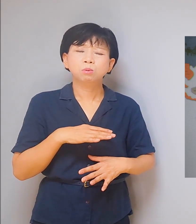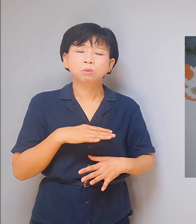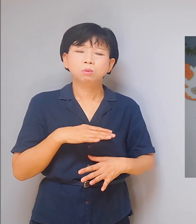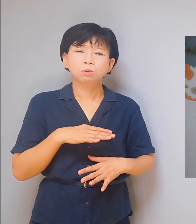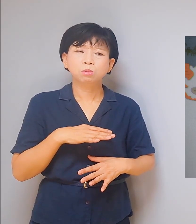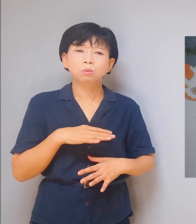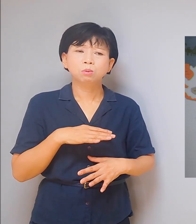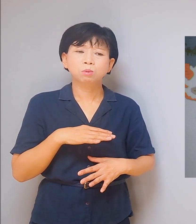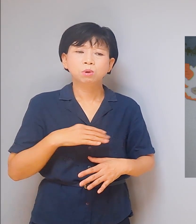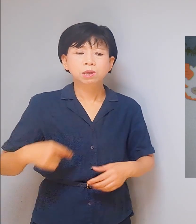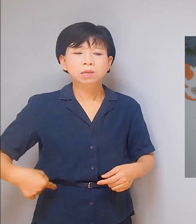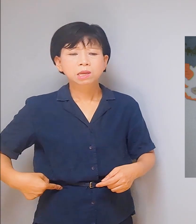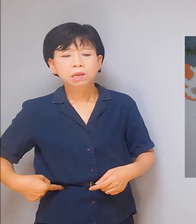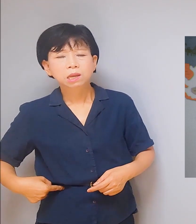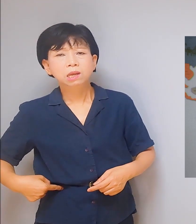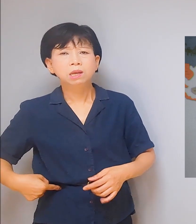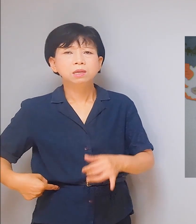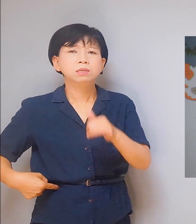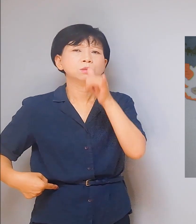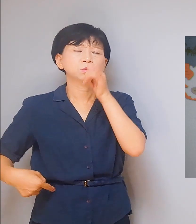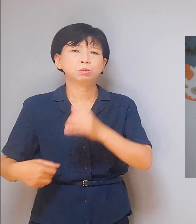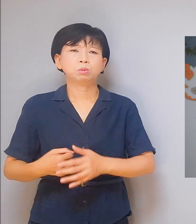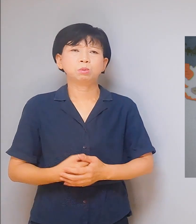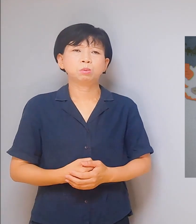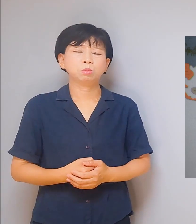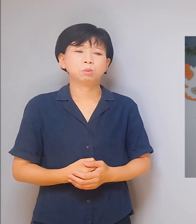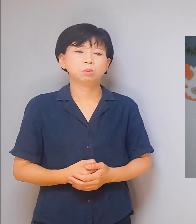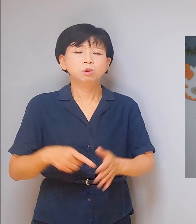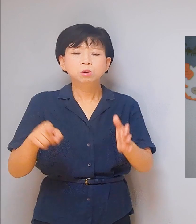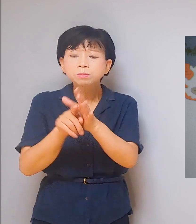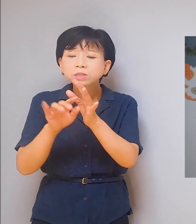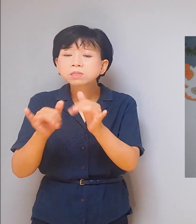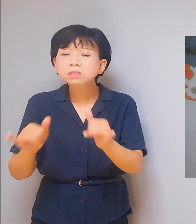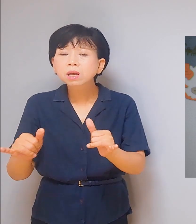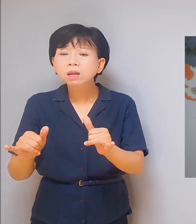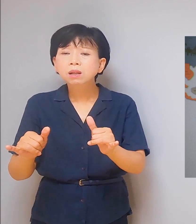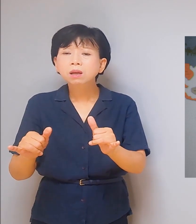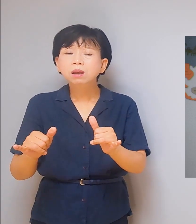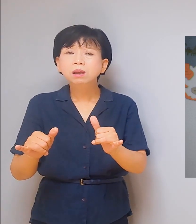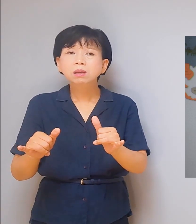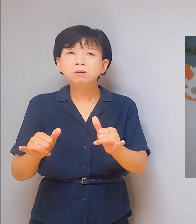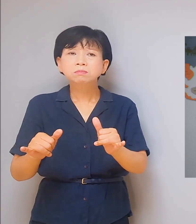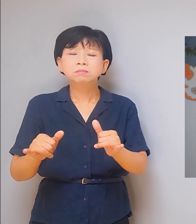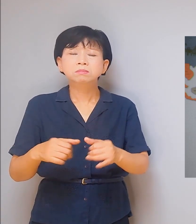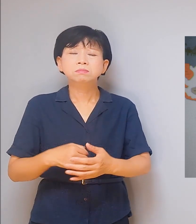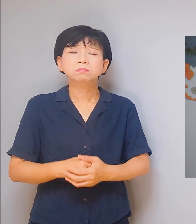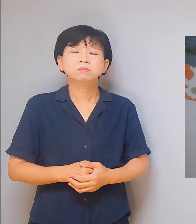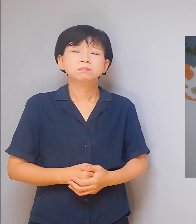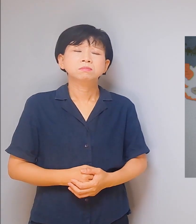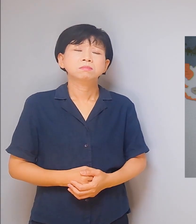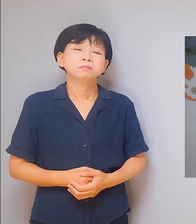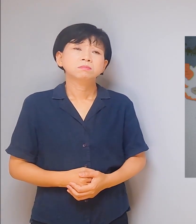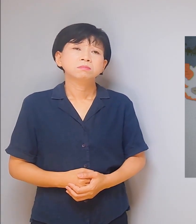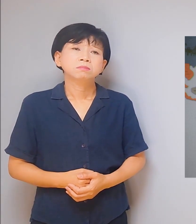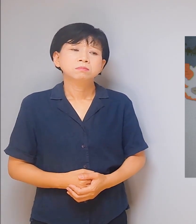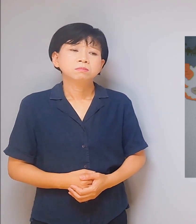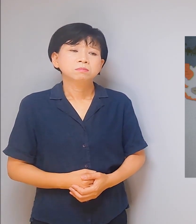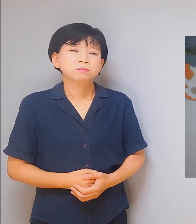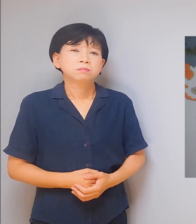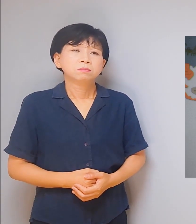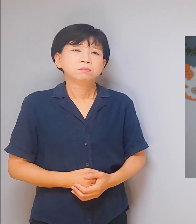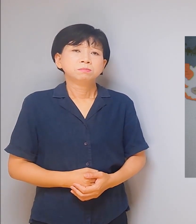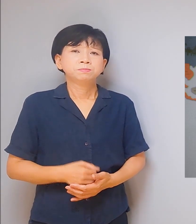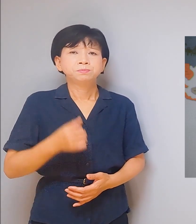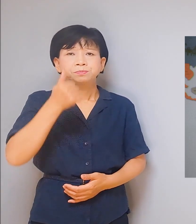지으면 양심의 가책을 느낍니다. 믿는 사람들에게 하는 이야기인 거예요. 어느 날 아담과